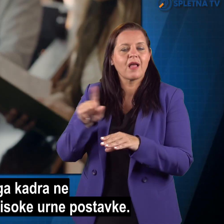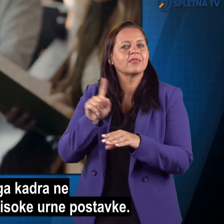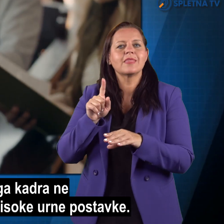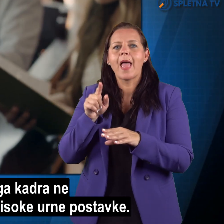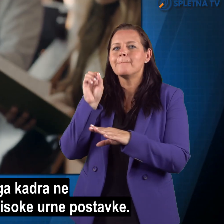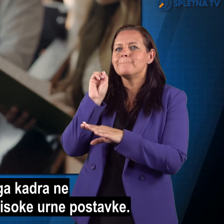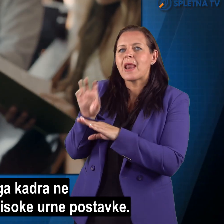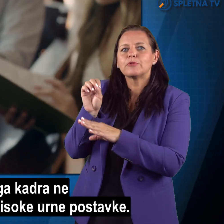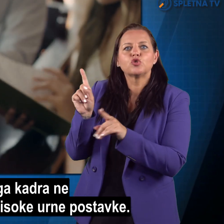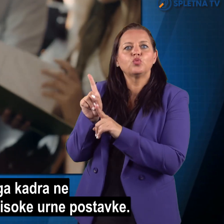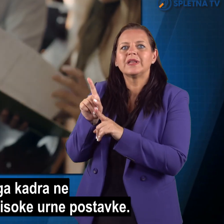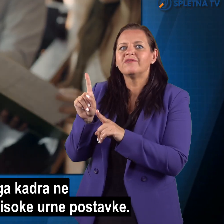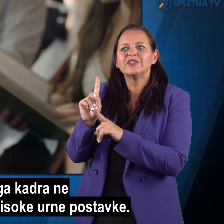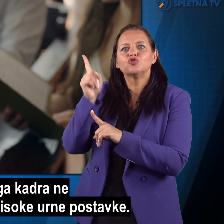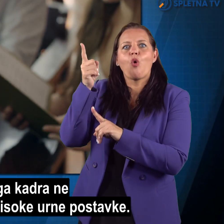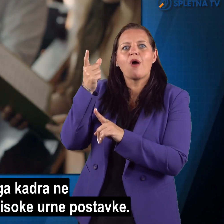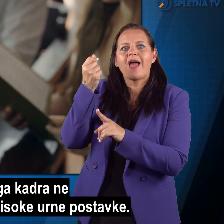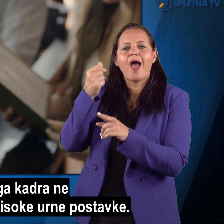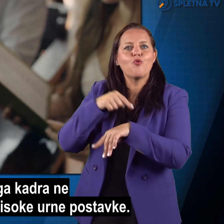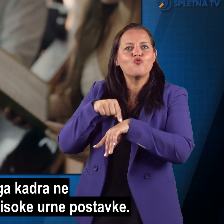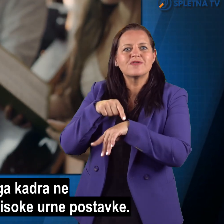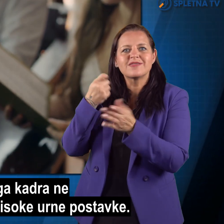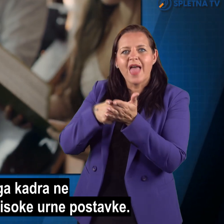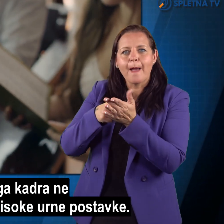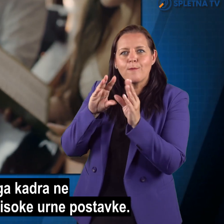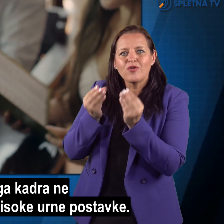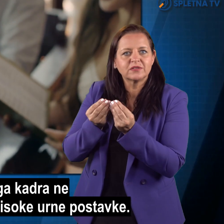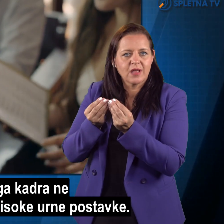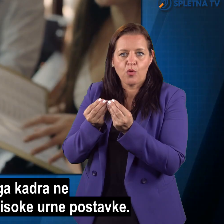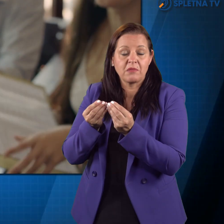niti visoke urne postavke.